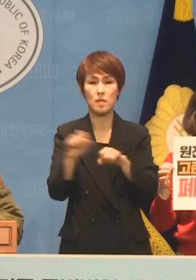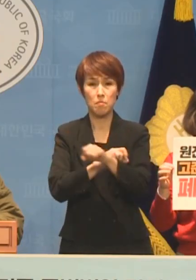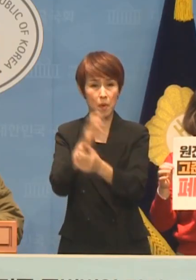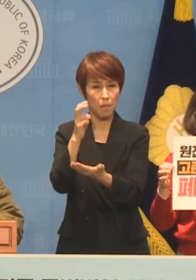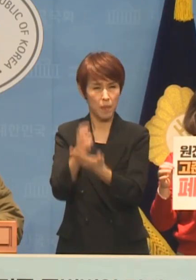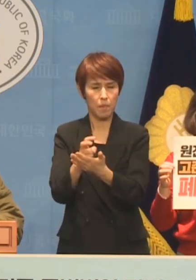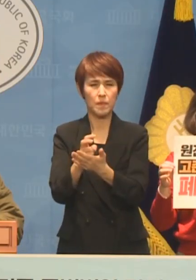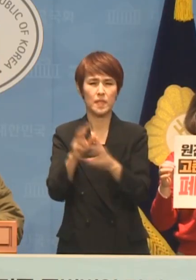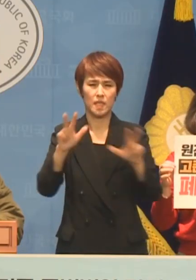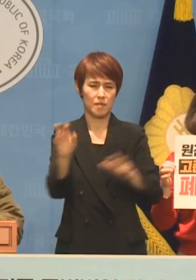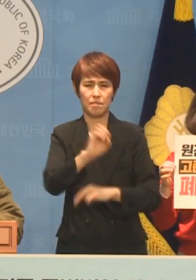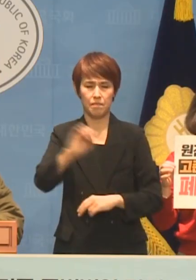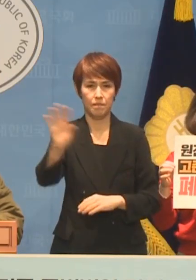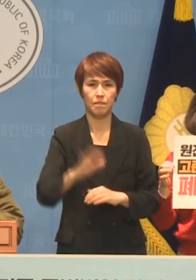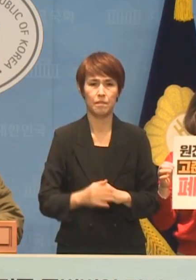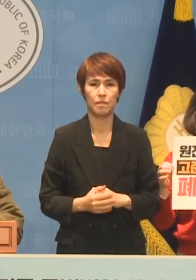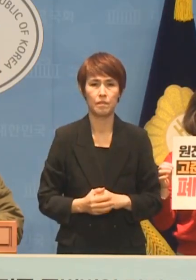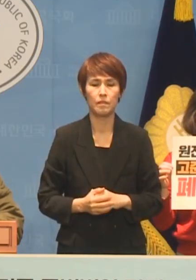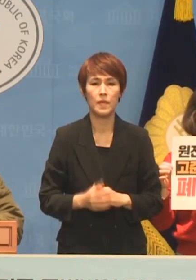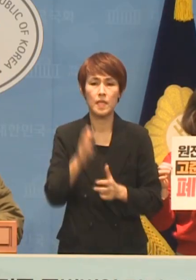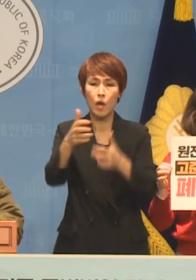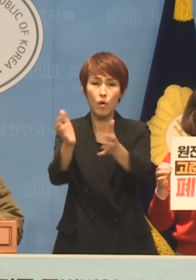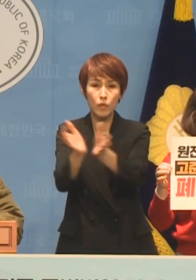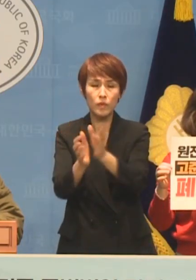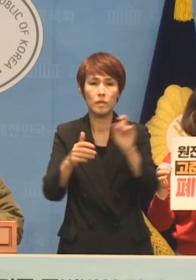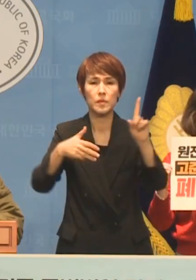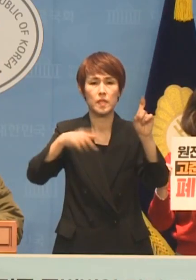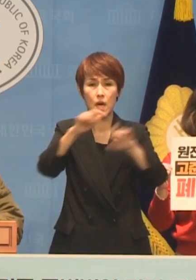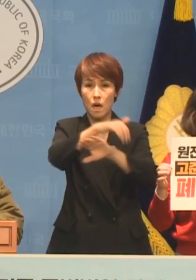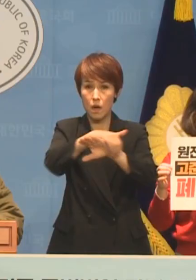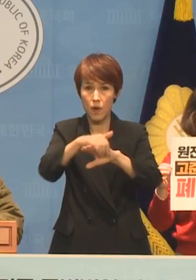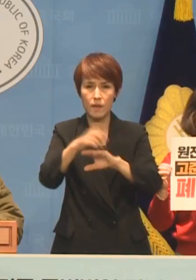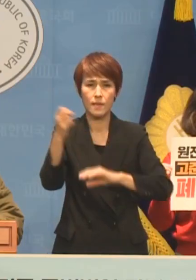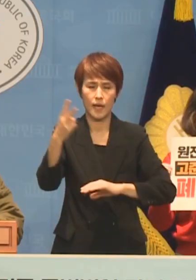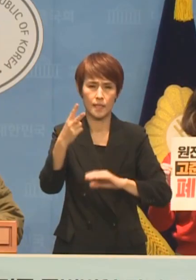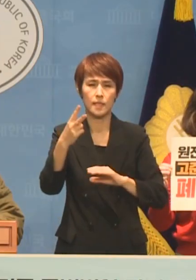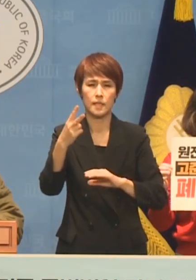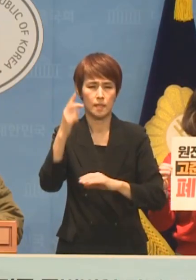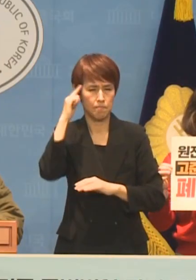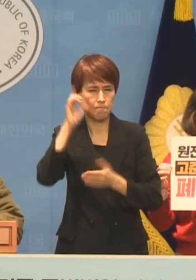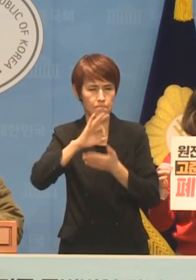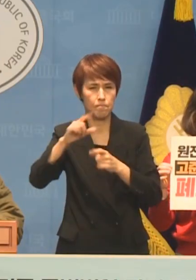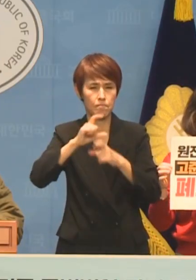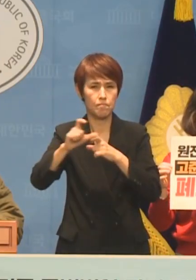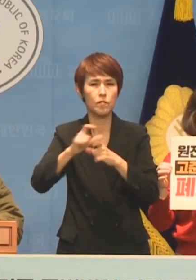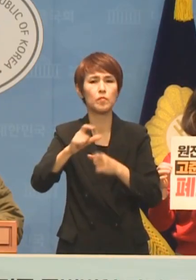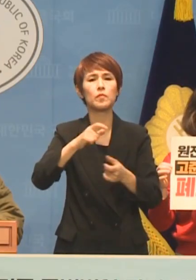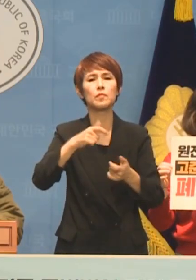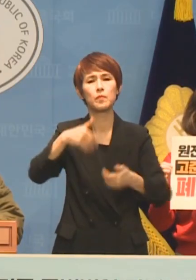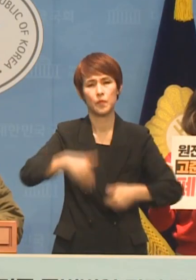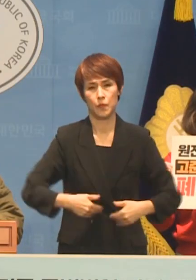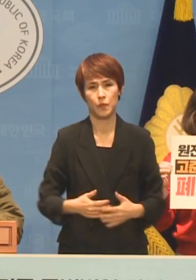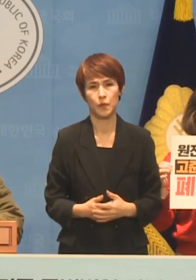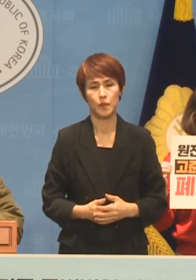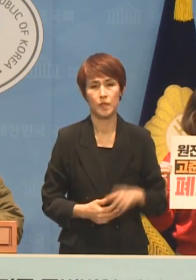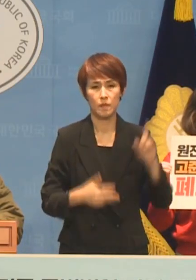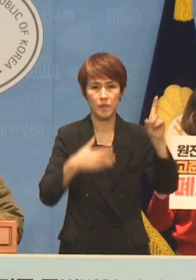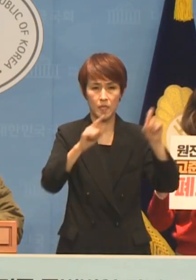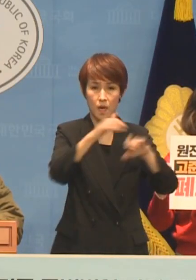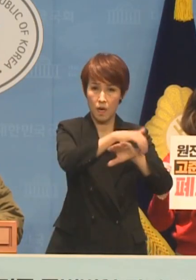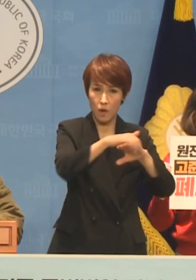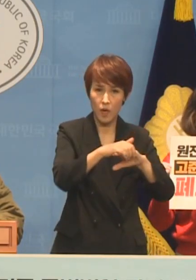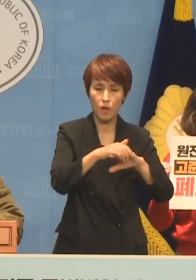즉각 폐기하고 산업부는 11차 정기본을 재수립하라. 11차 정기본과 고준희